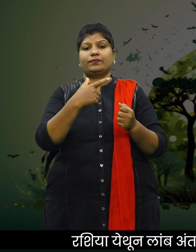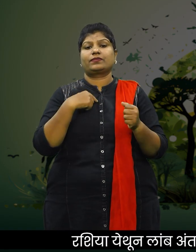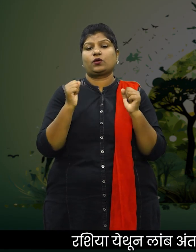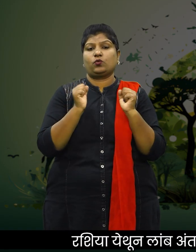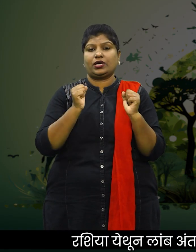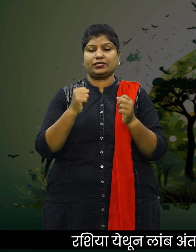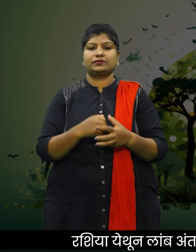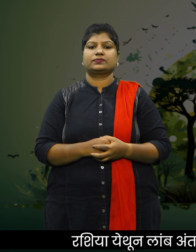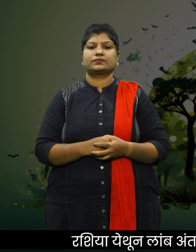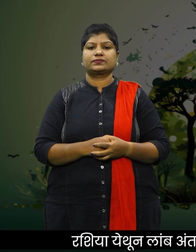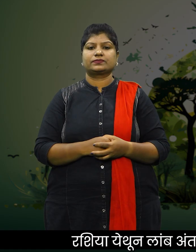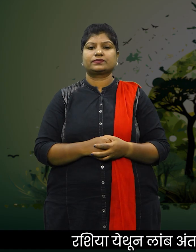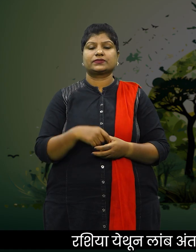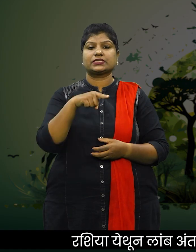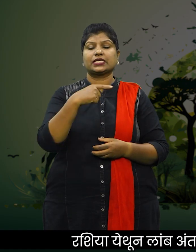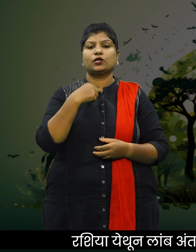भारतात स्थलांतरित होत असतात.